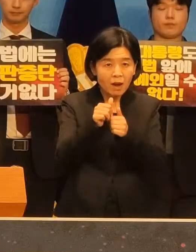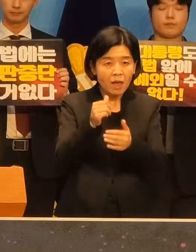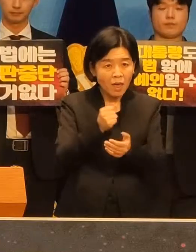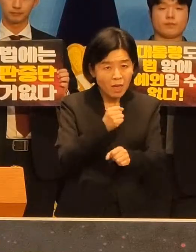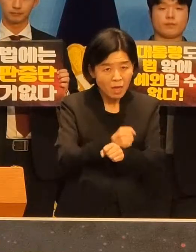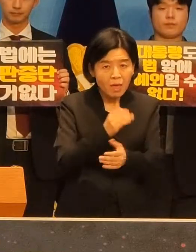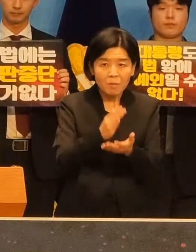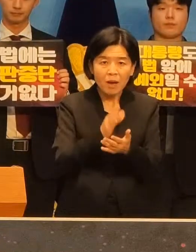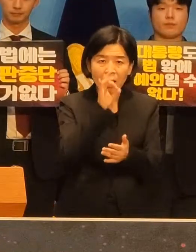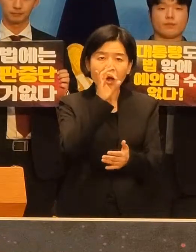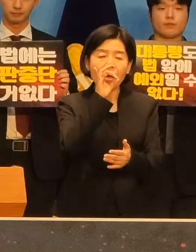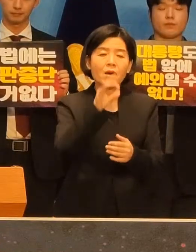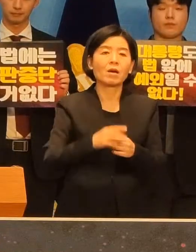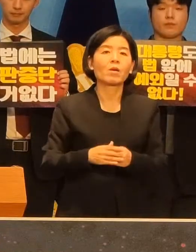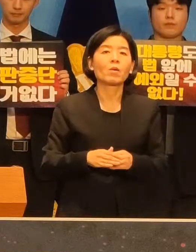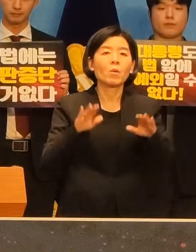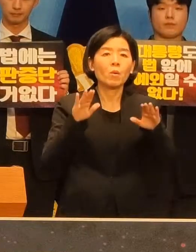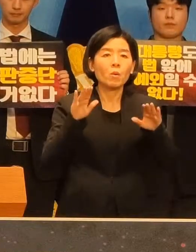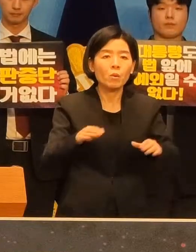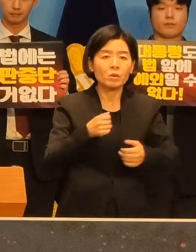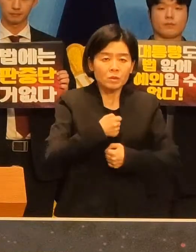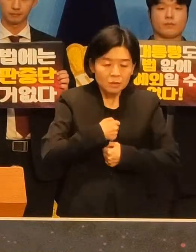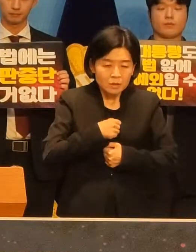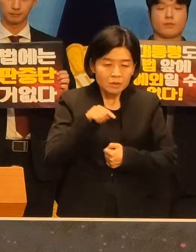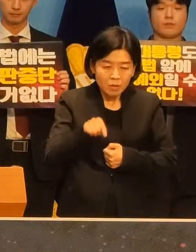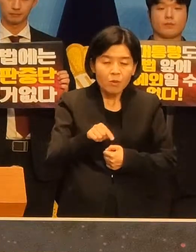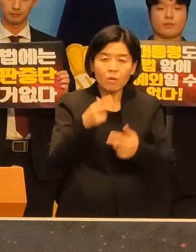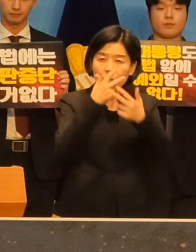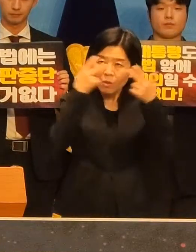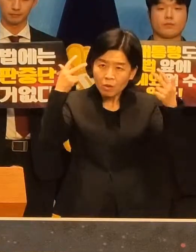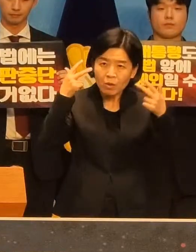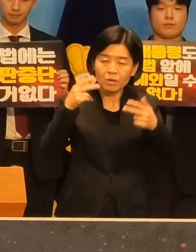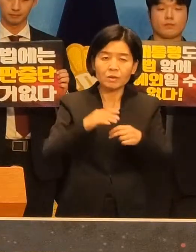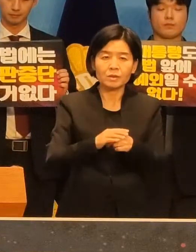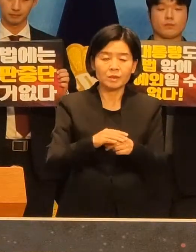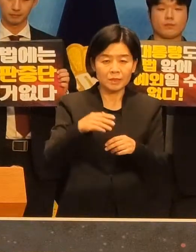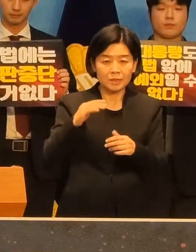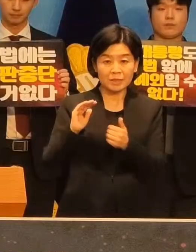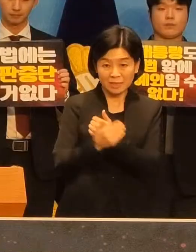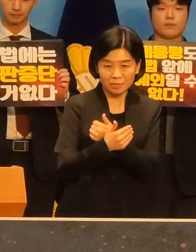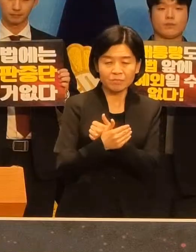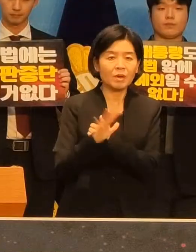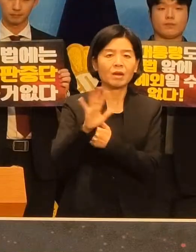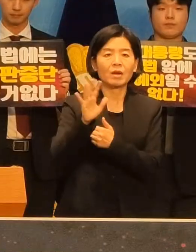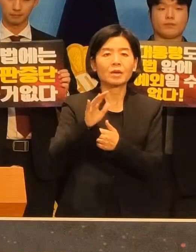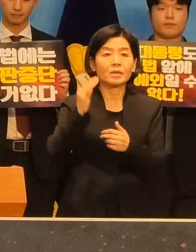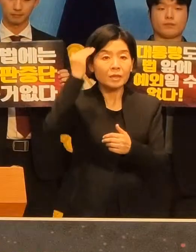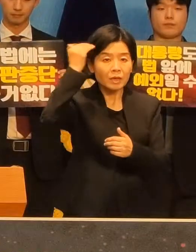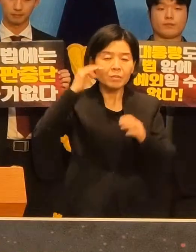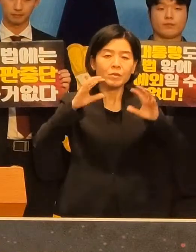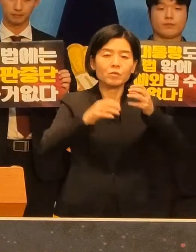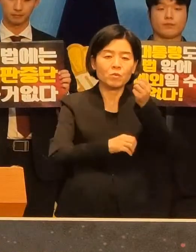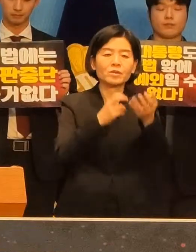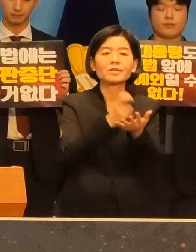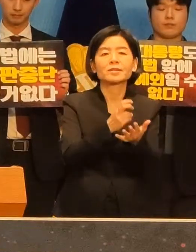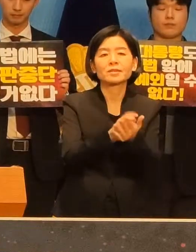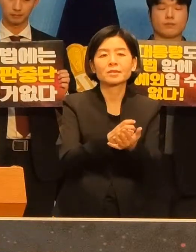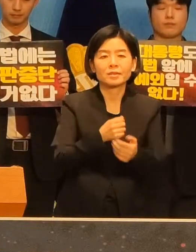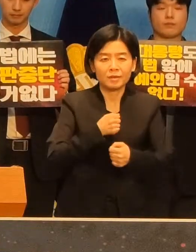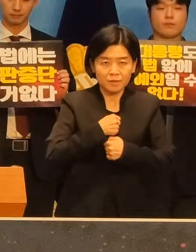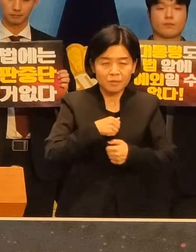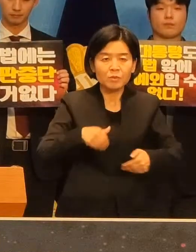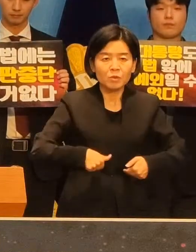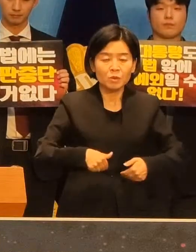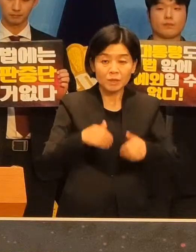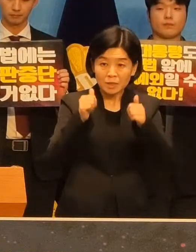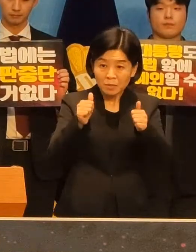됩니다. 오늘 우리가 지켜야 할 것은 이재명이라는 이름이 아니라 대한민국의 원칙입니다. 재판을 받는 것은 부끄러운